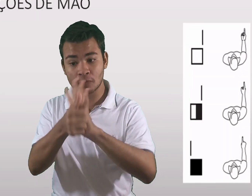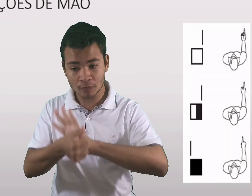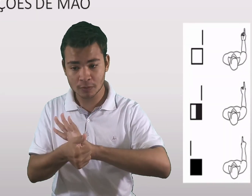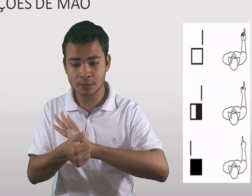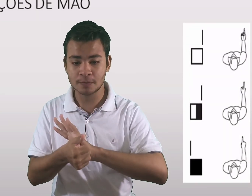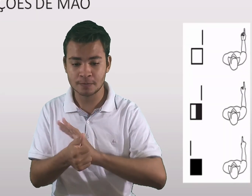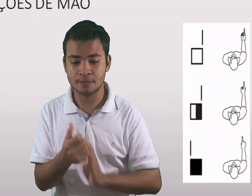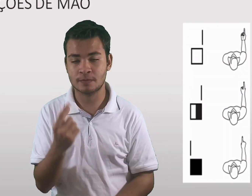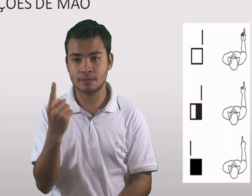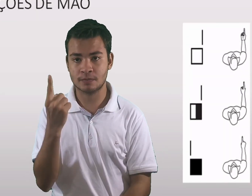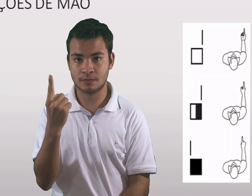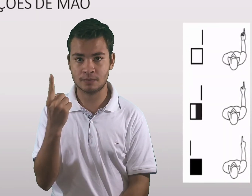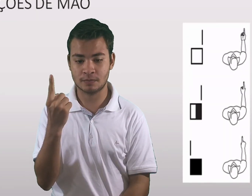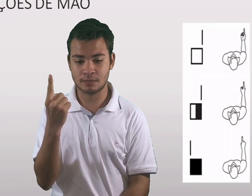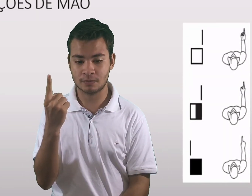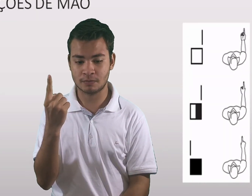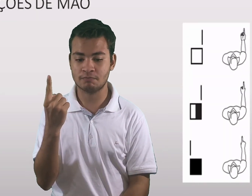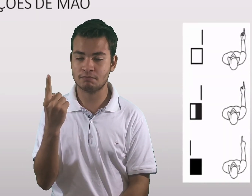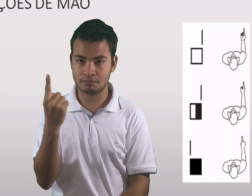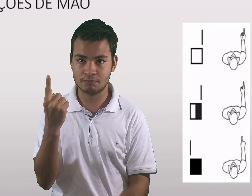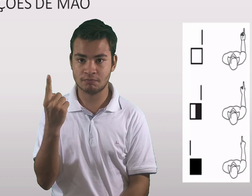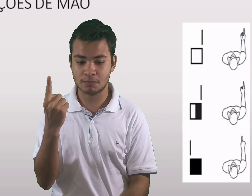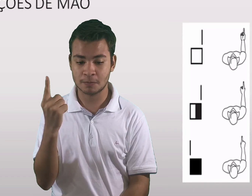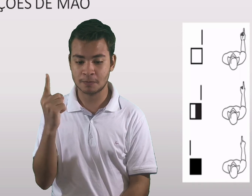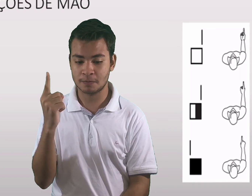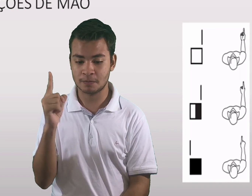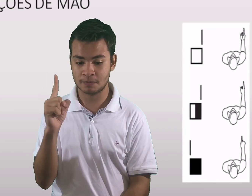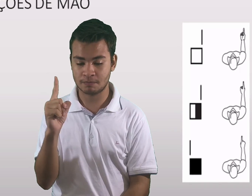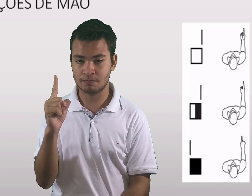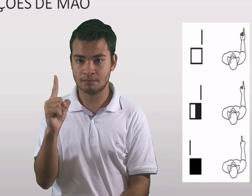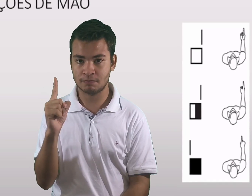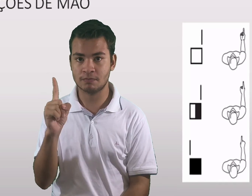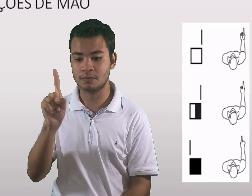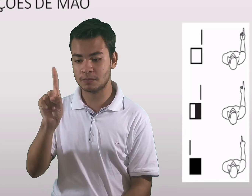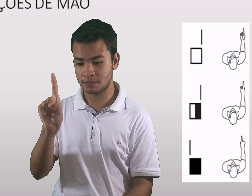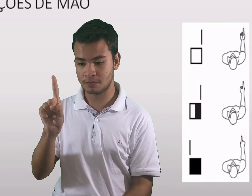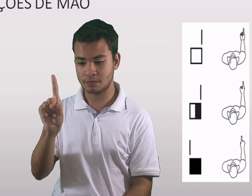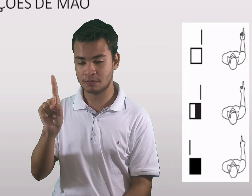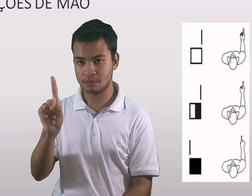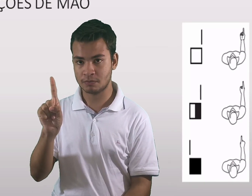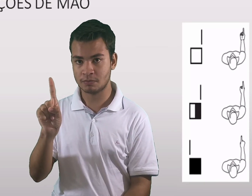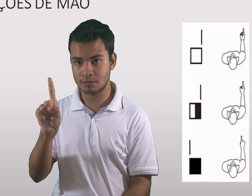Veja só, configuração de mão. Essa é a primeira configuração de mão que nós vamos ver.